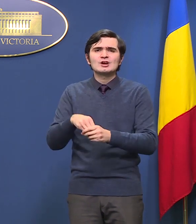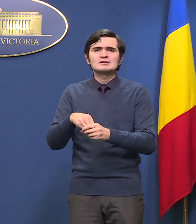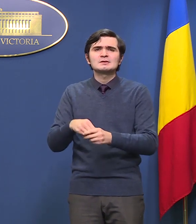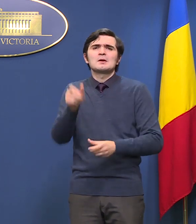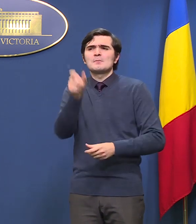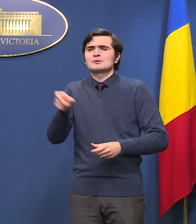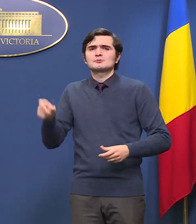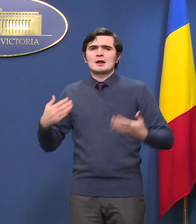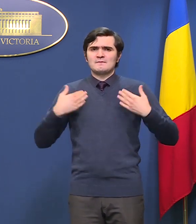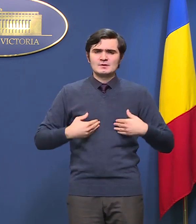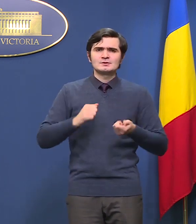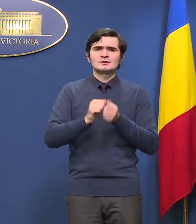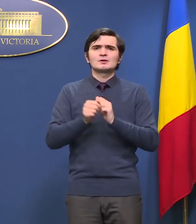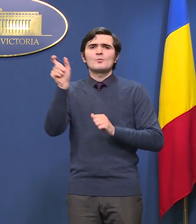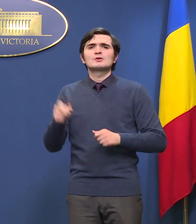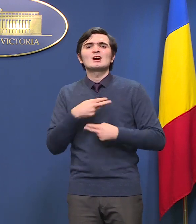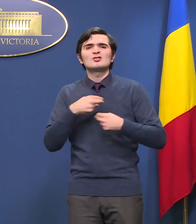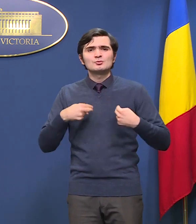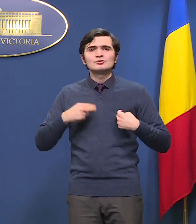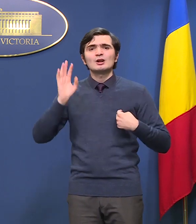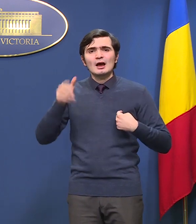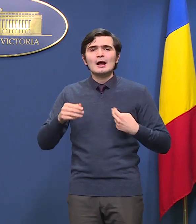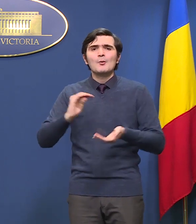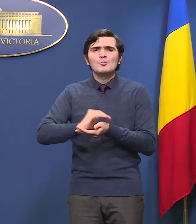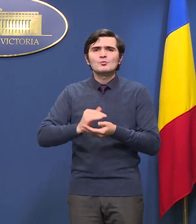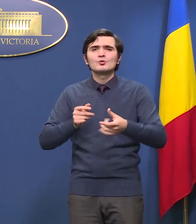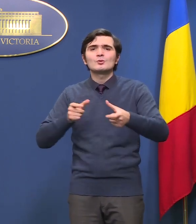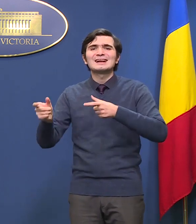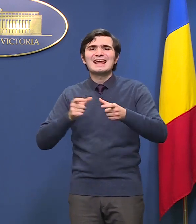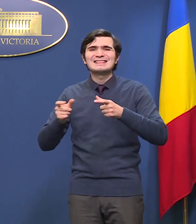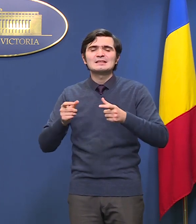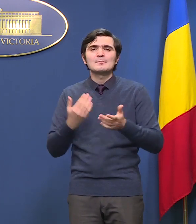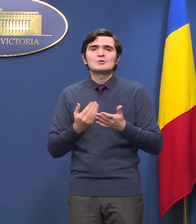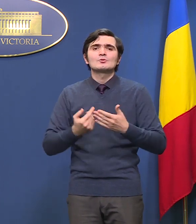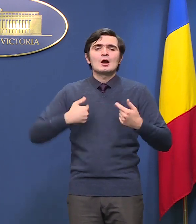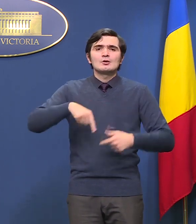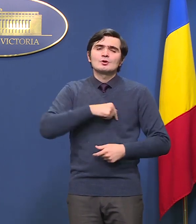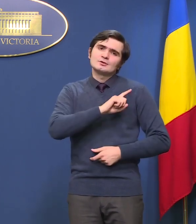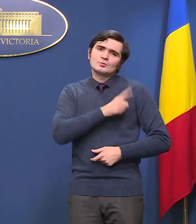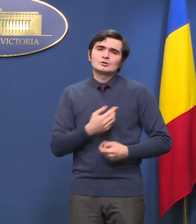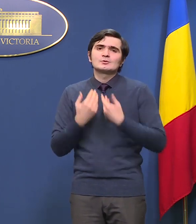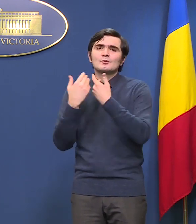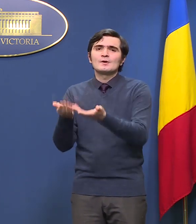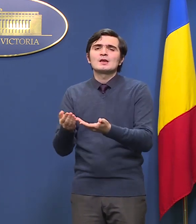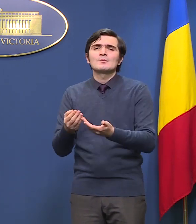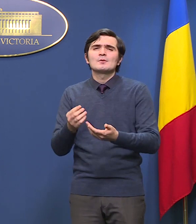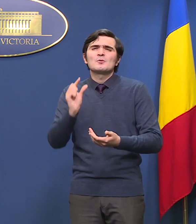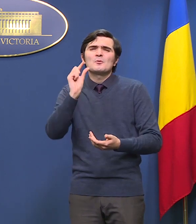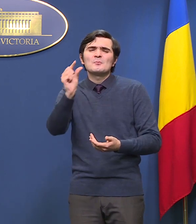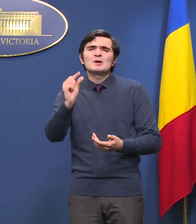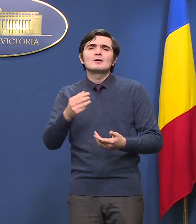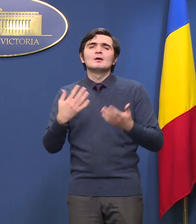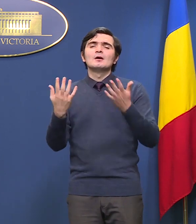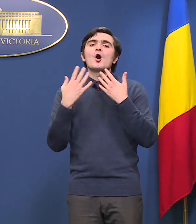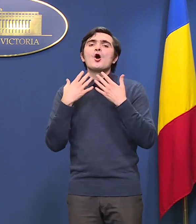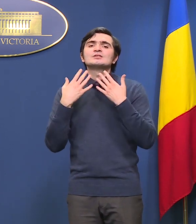persoanelor juridice care au credite, astfel încât să putem să oferim o gură de oxigen pentru acești oameni care sunt